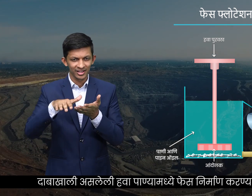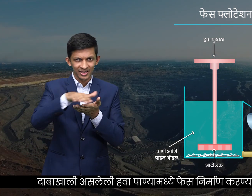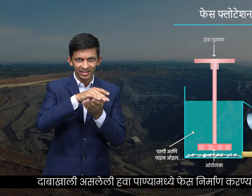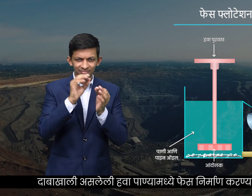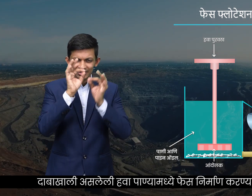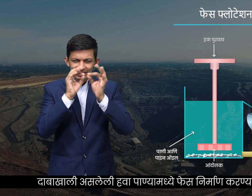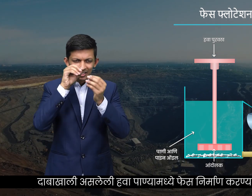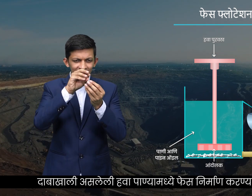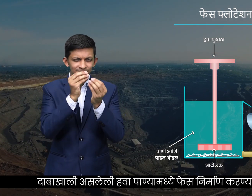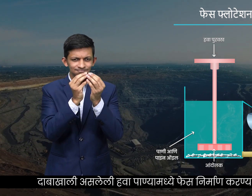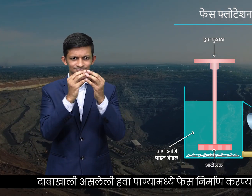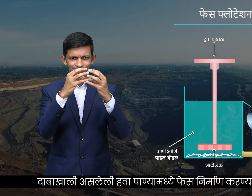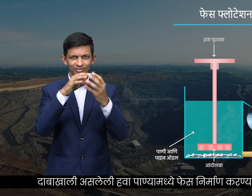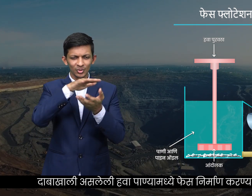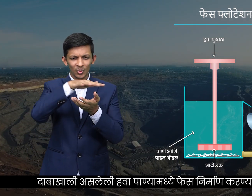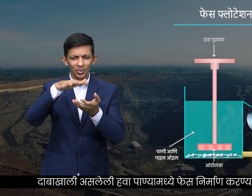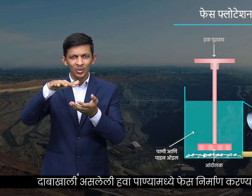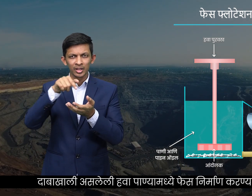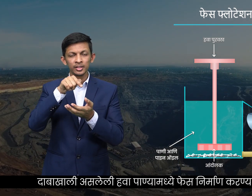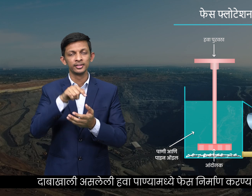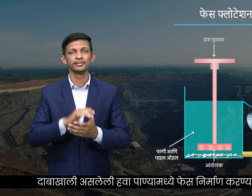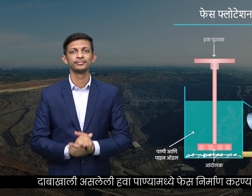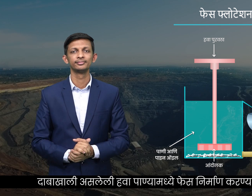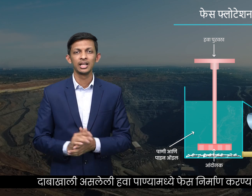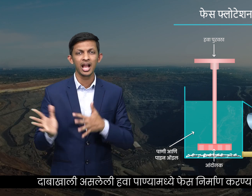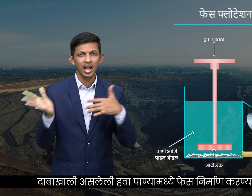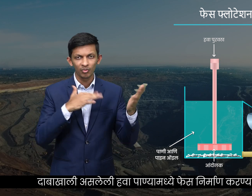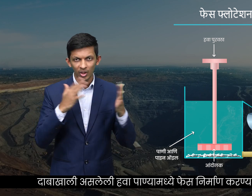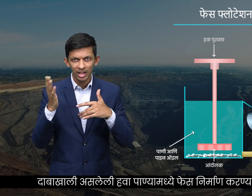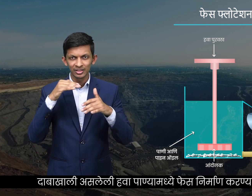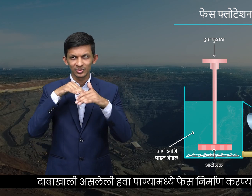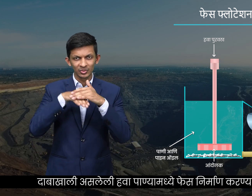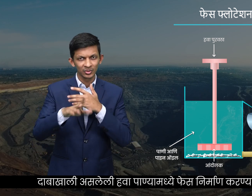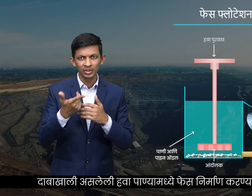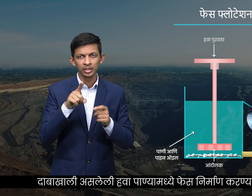हवा पाण्यामध्ये फेस निर्माण करण्यासाठी उडवली जाते.